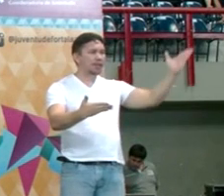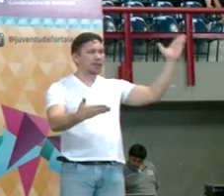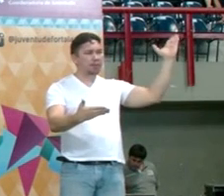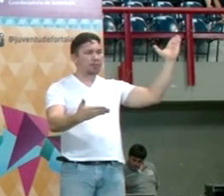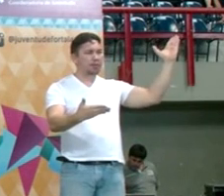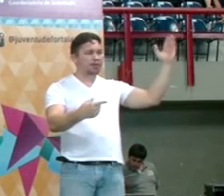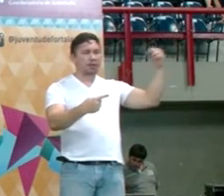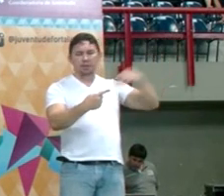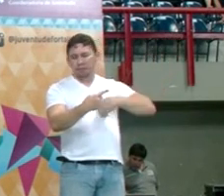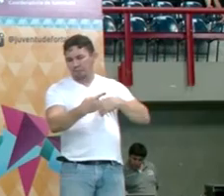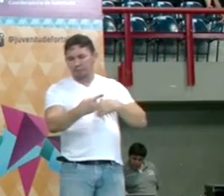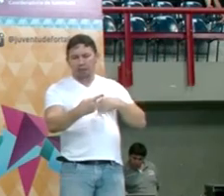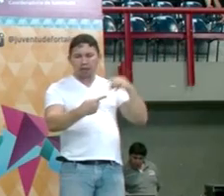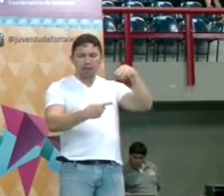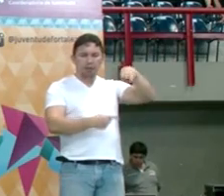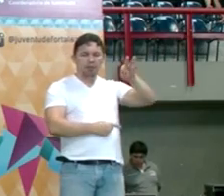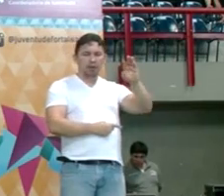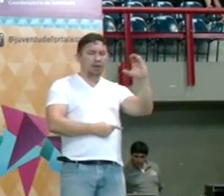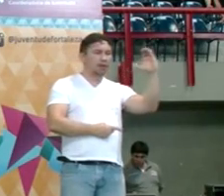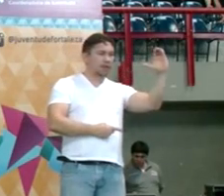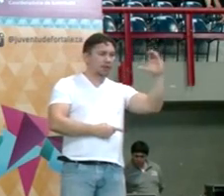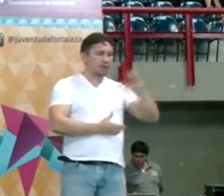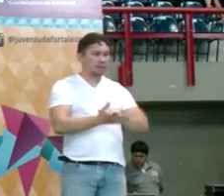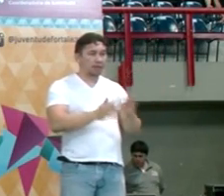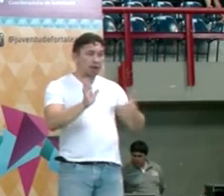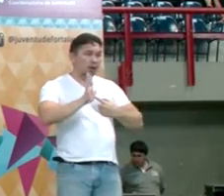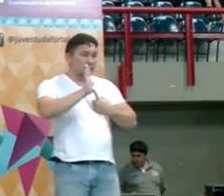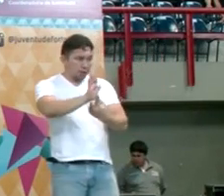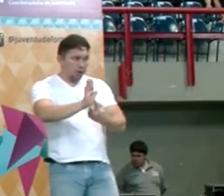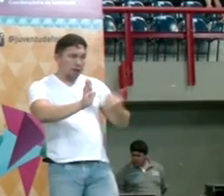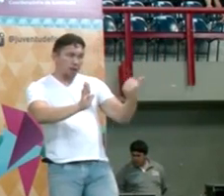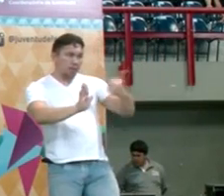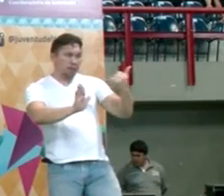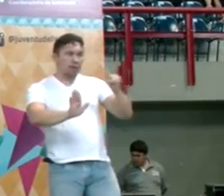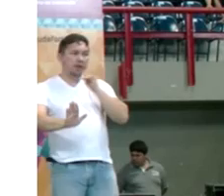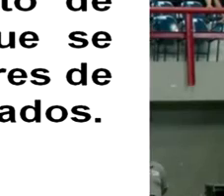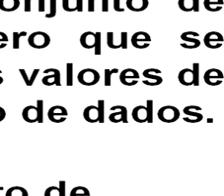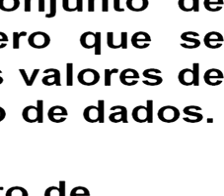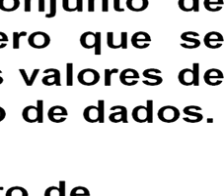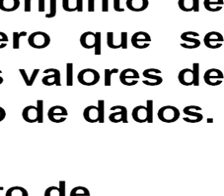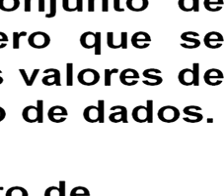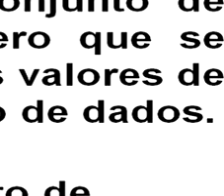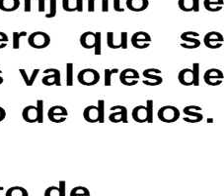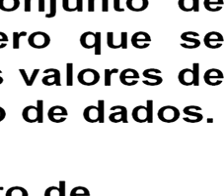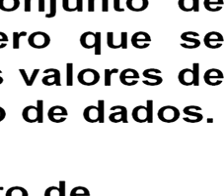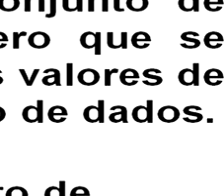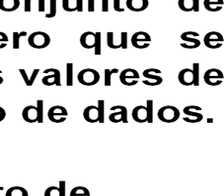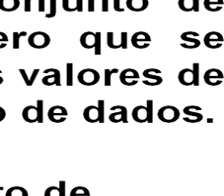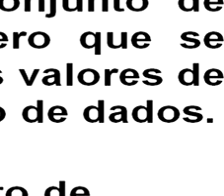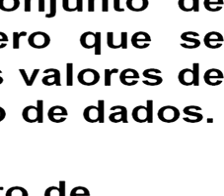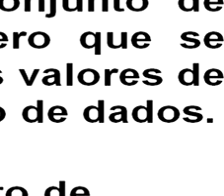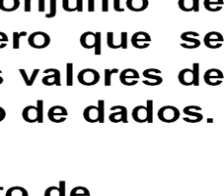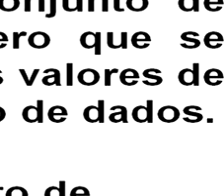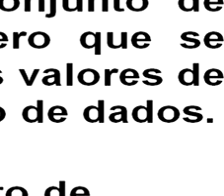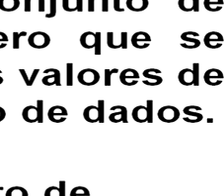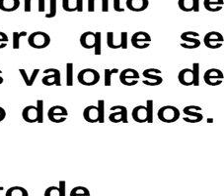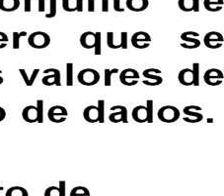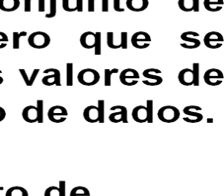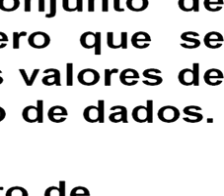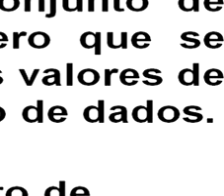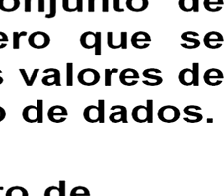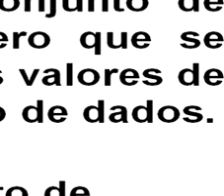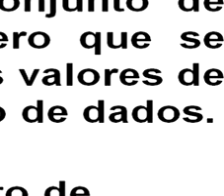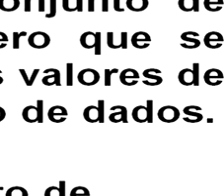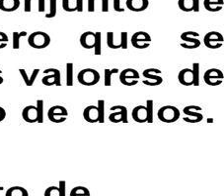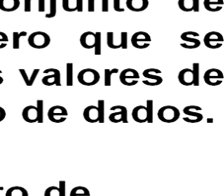aritmética, moda e mediana. Vamos lá para o primeiro exemplo. O primeiro exemplo que eu queria citar para vocês era o